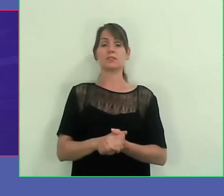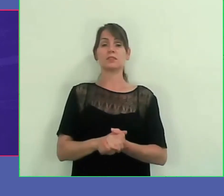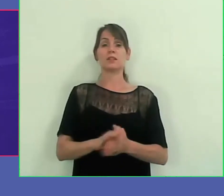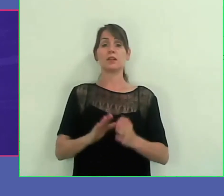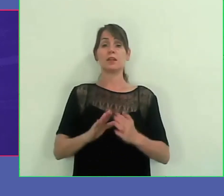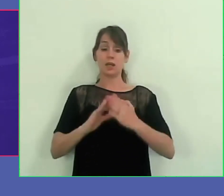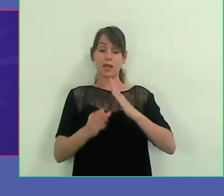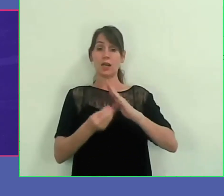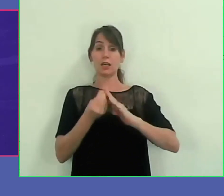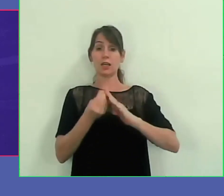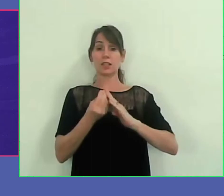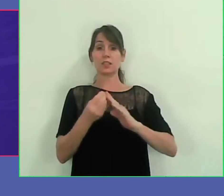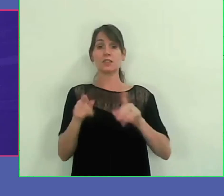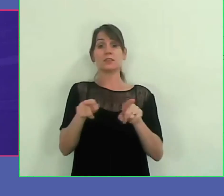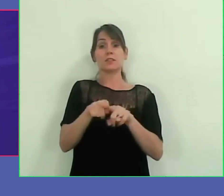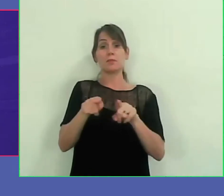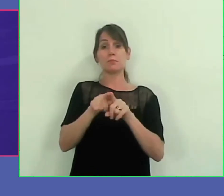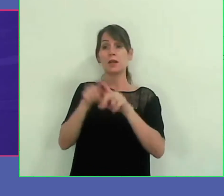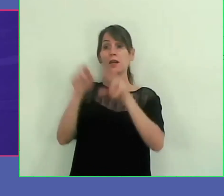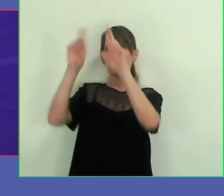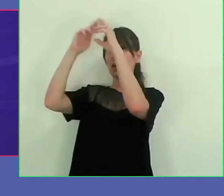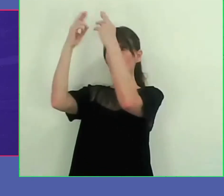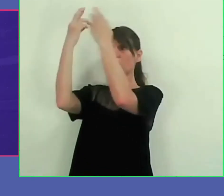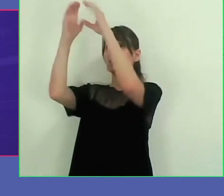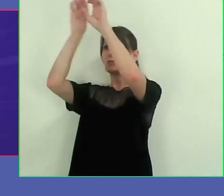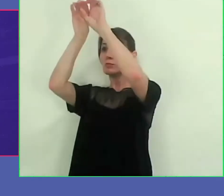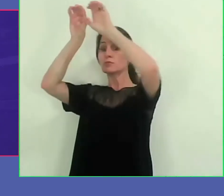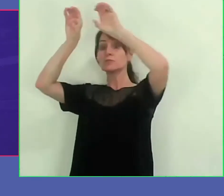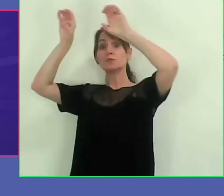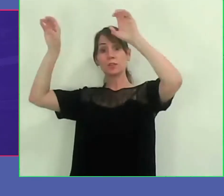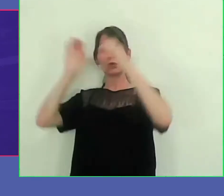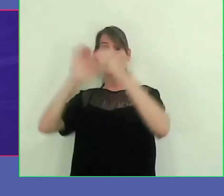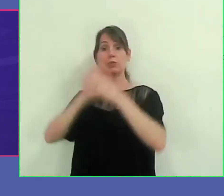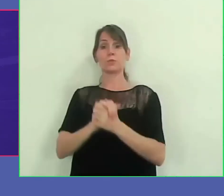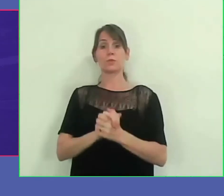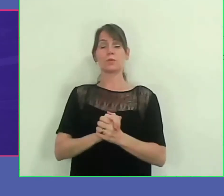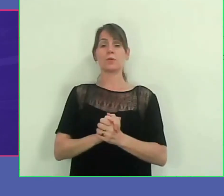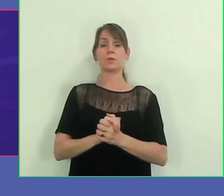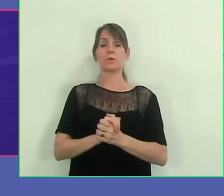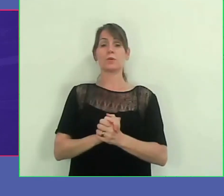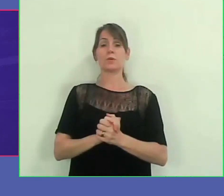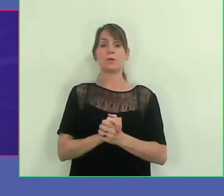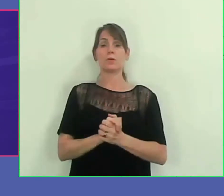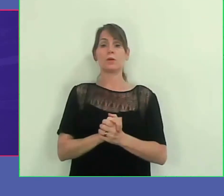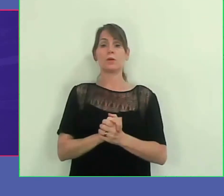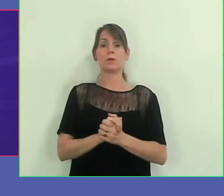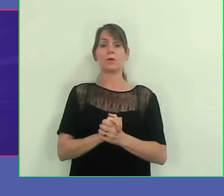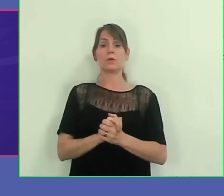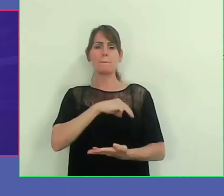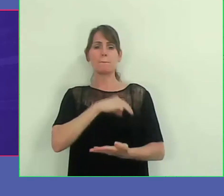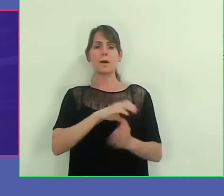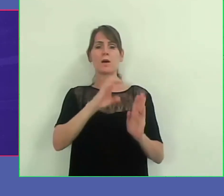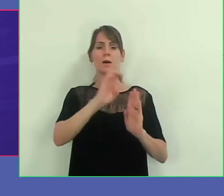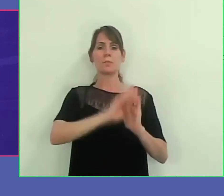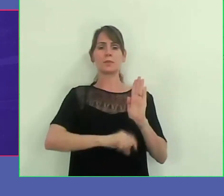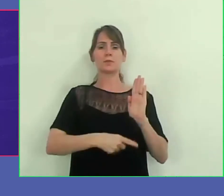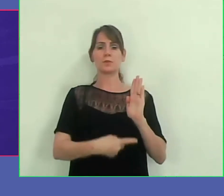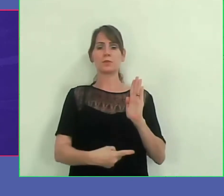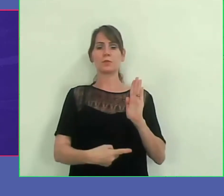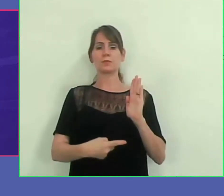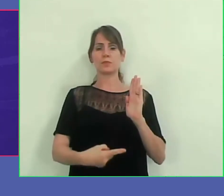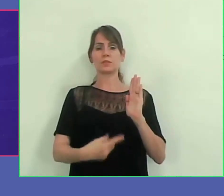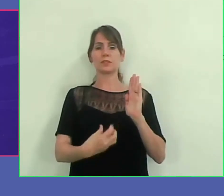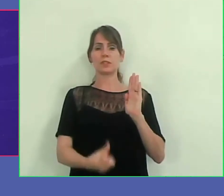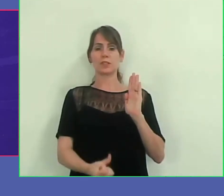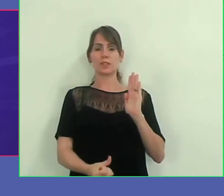reino dos céus, é o que está registrado logo em seguida em Mateus 16. Vamos lá. Mateus